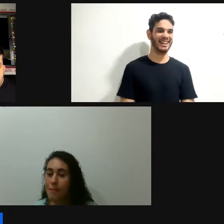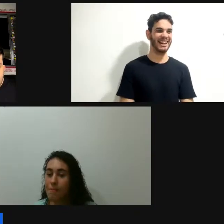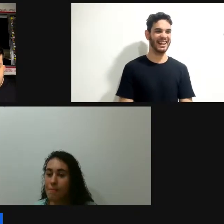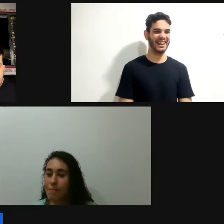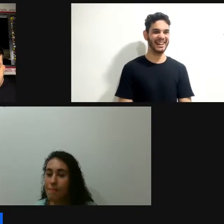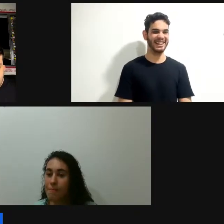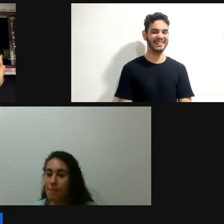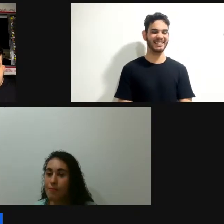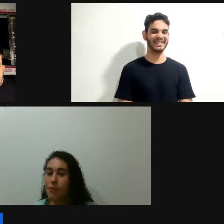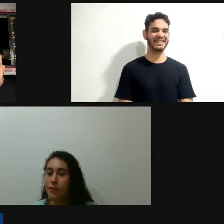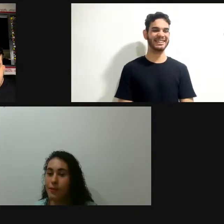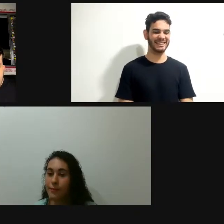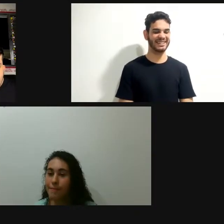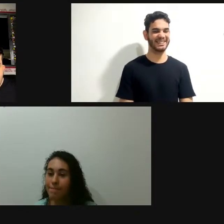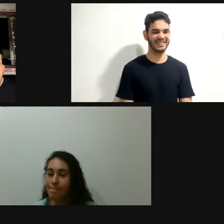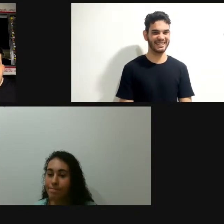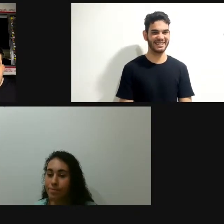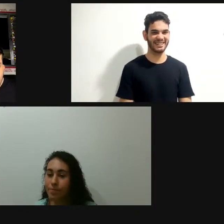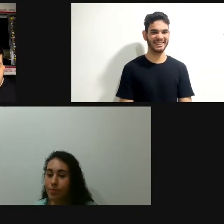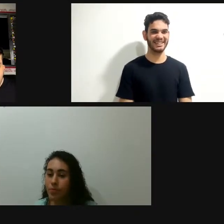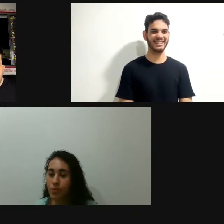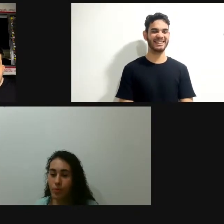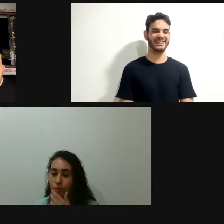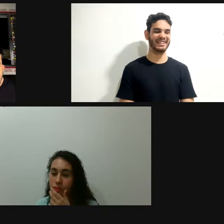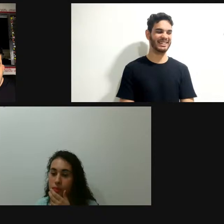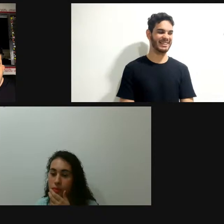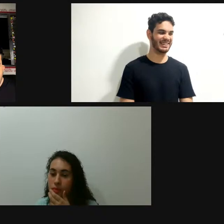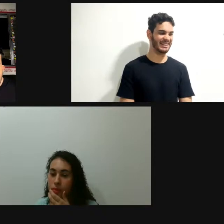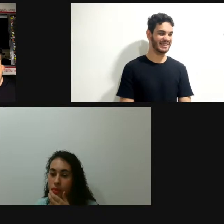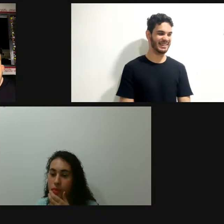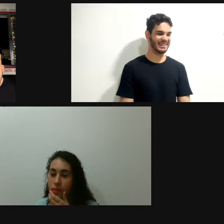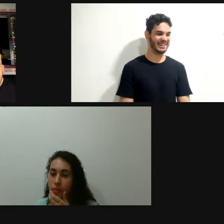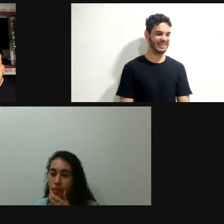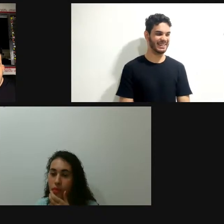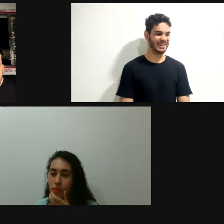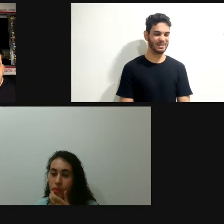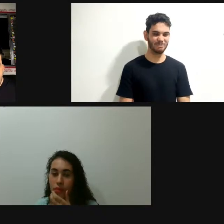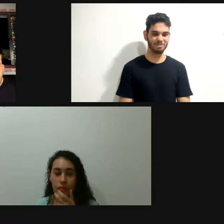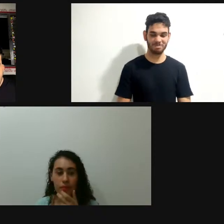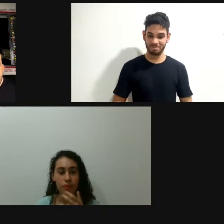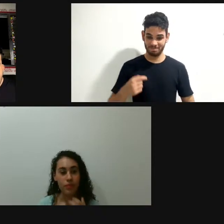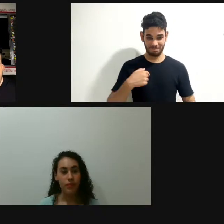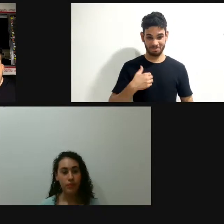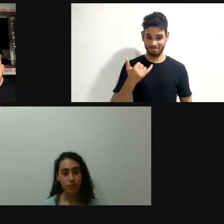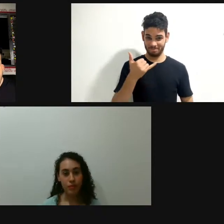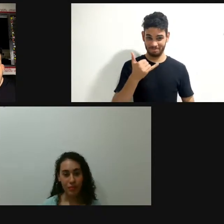Vou colocar aqui na tela. Pessoal, faço tudo pelo iPhone, tá? Eu não tenho